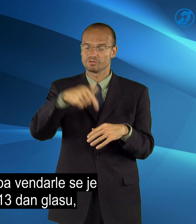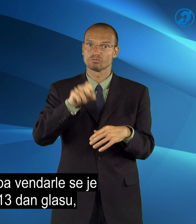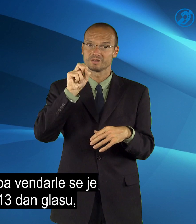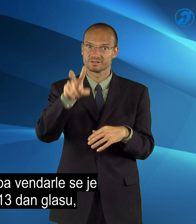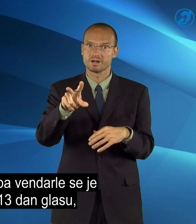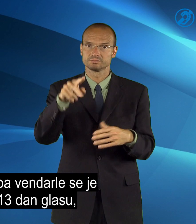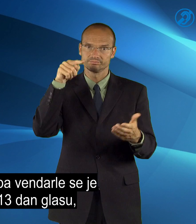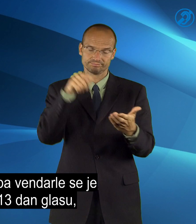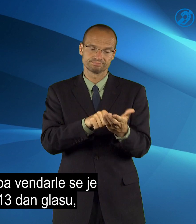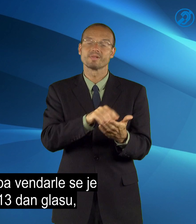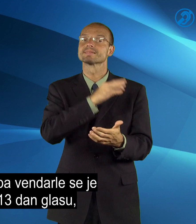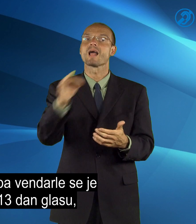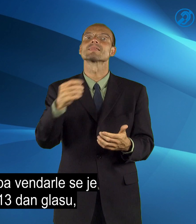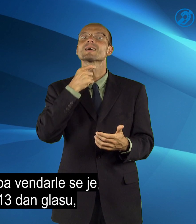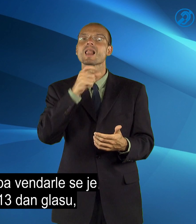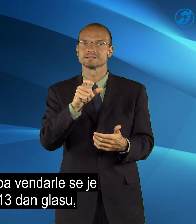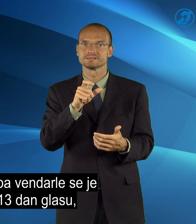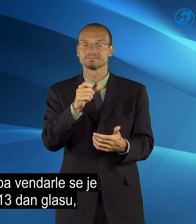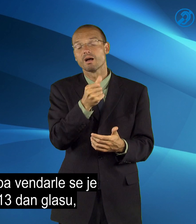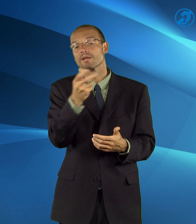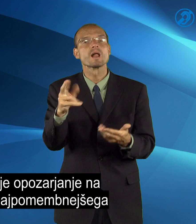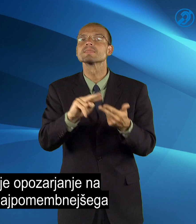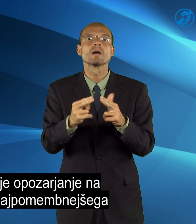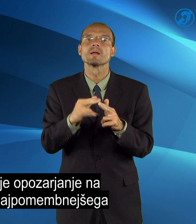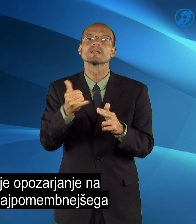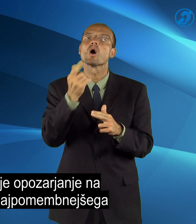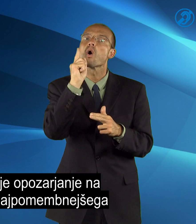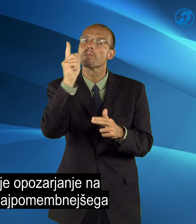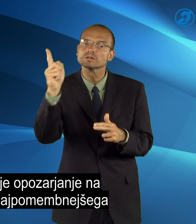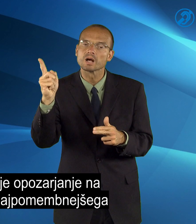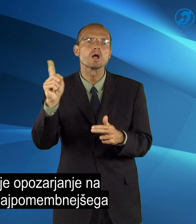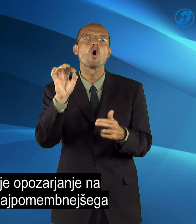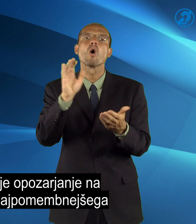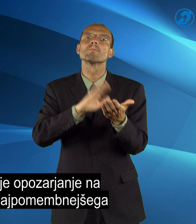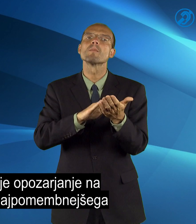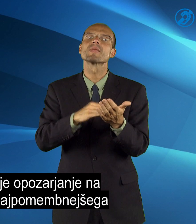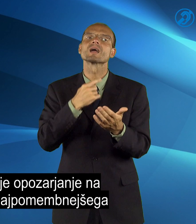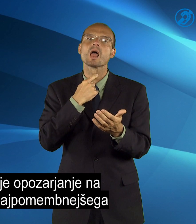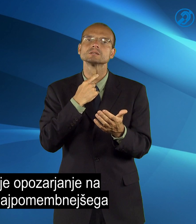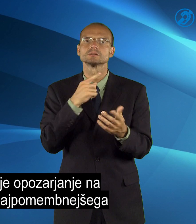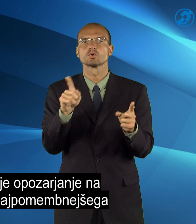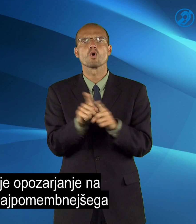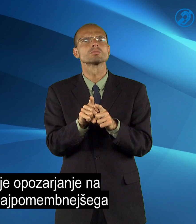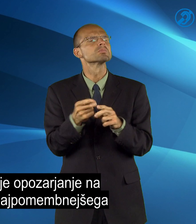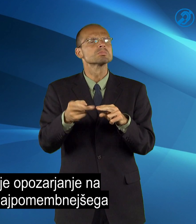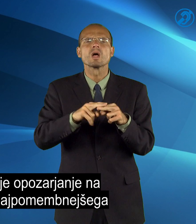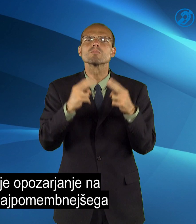glasu, katerega namen je opozarjanje na pomen glasu kot najpomembnejšega dela človeške komunikacije, mednarodno